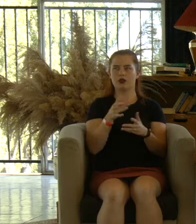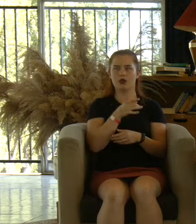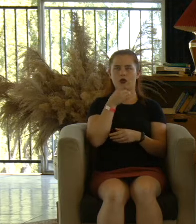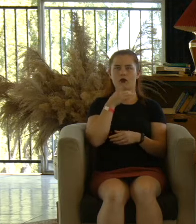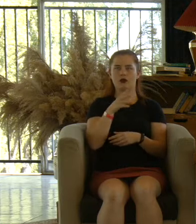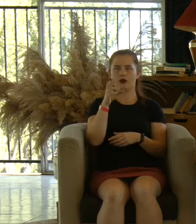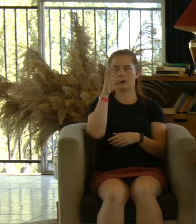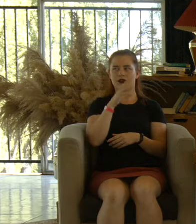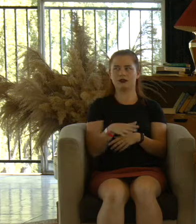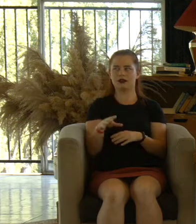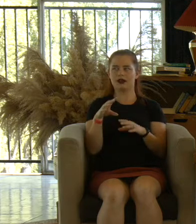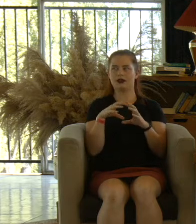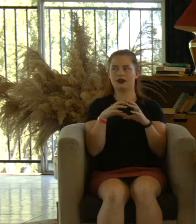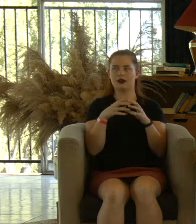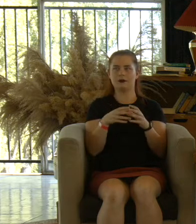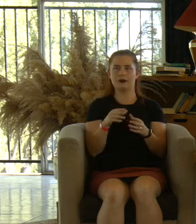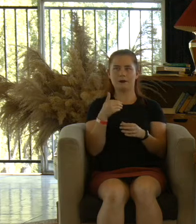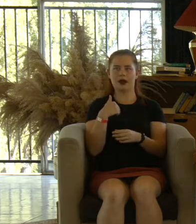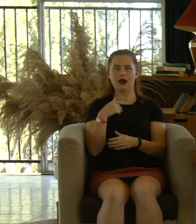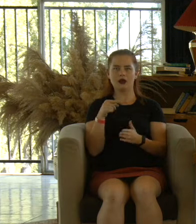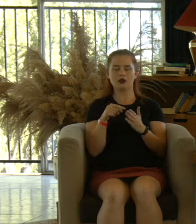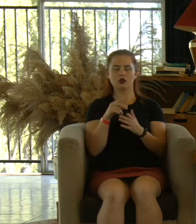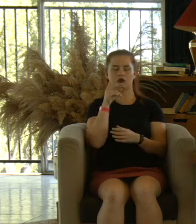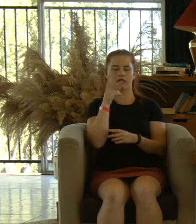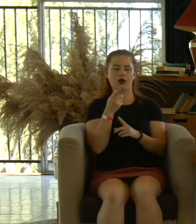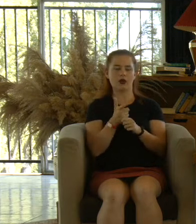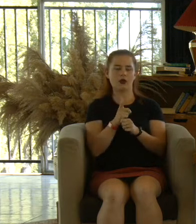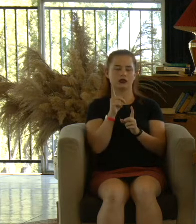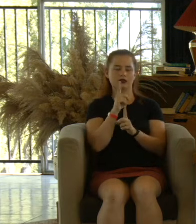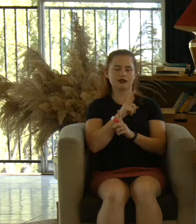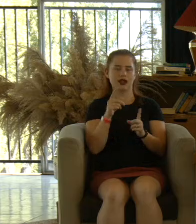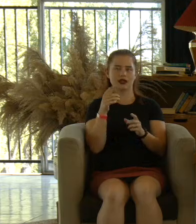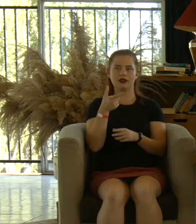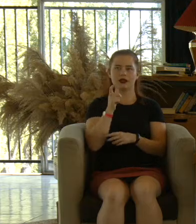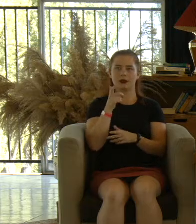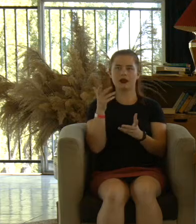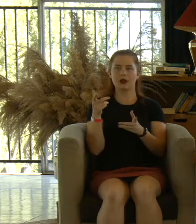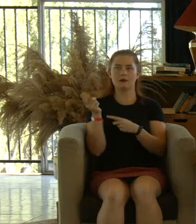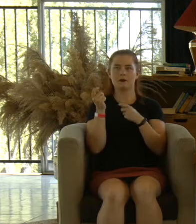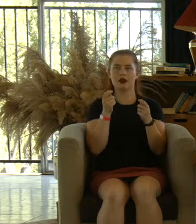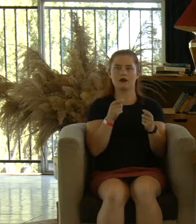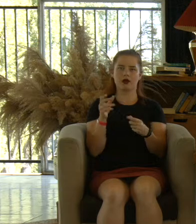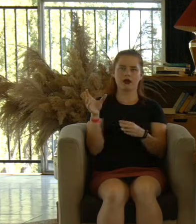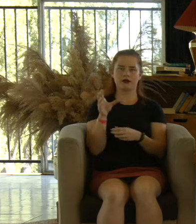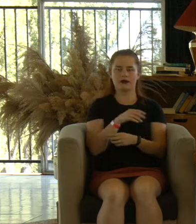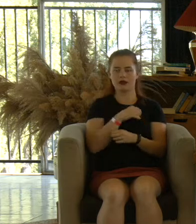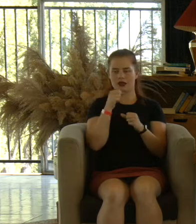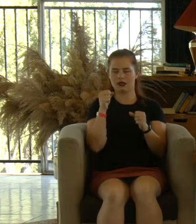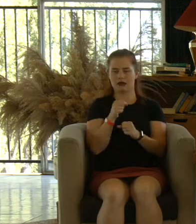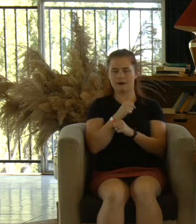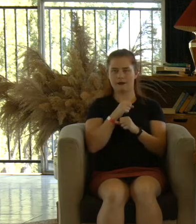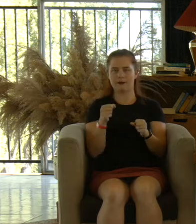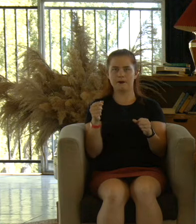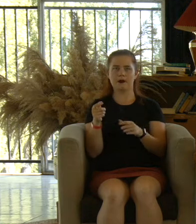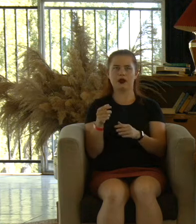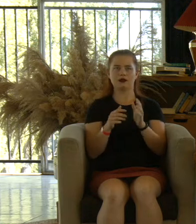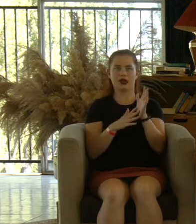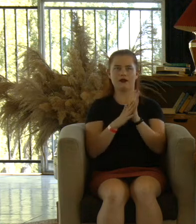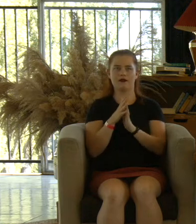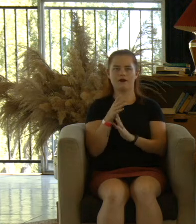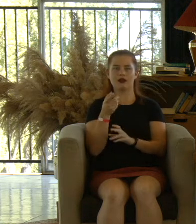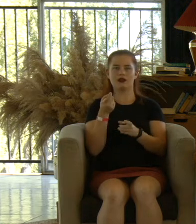еще что-то. Но это, с моей точки зрения, очень странный напиток, который поставляется везде. Но невозможно вырастить натуральным способом одинаковое